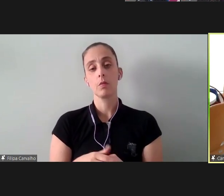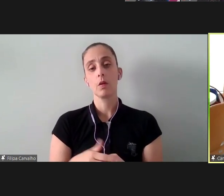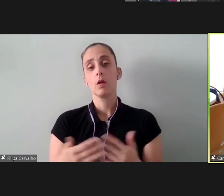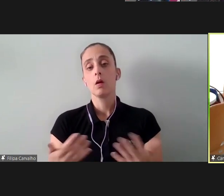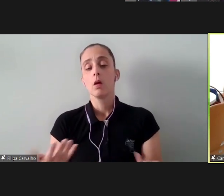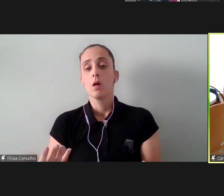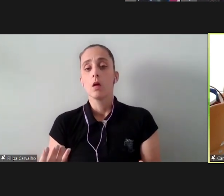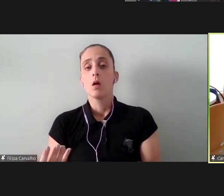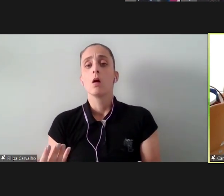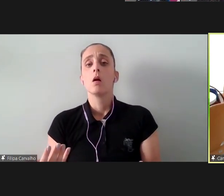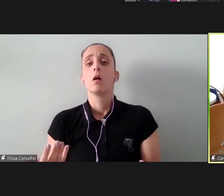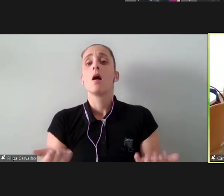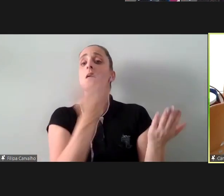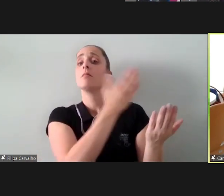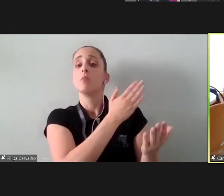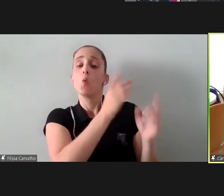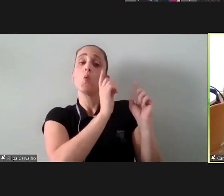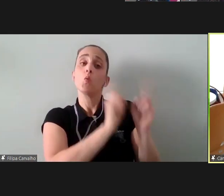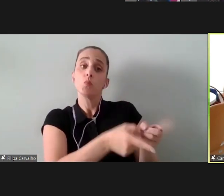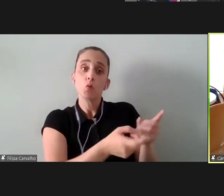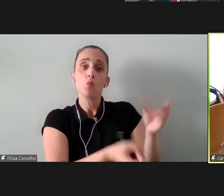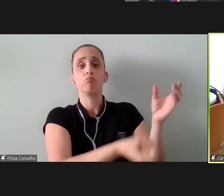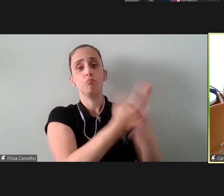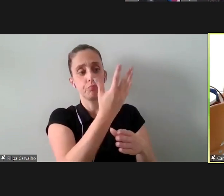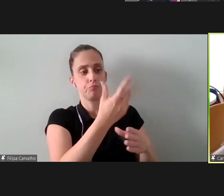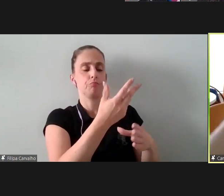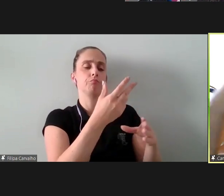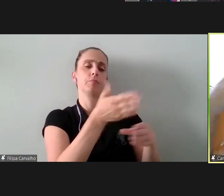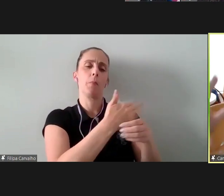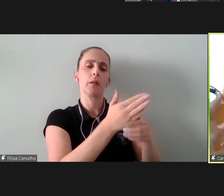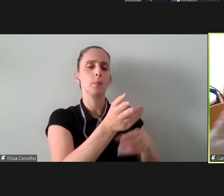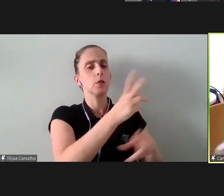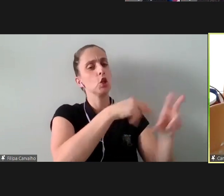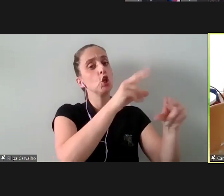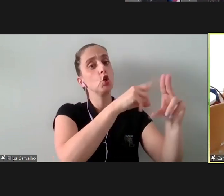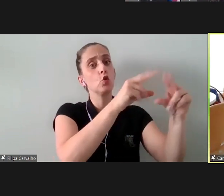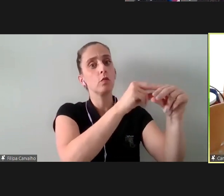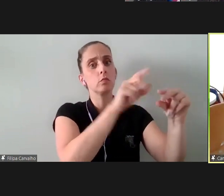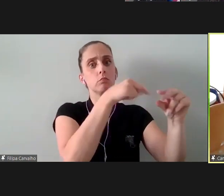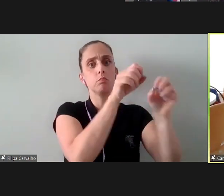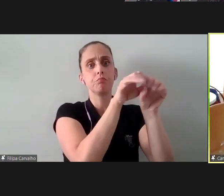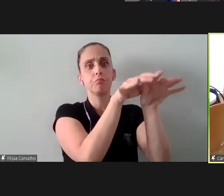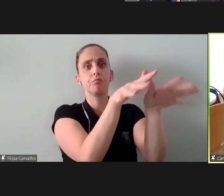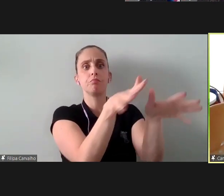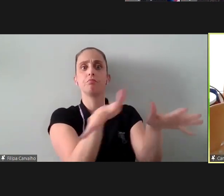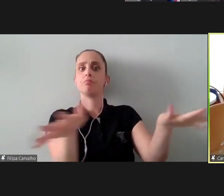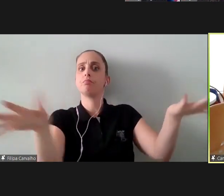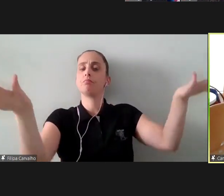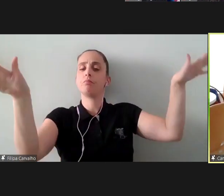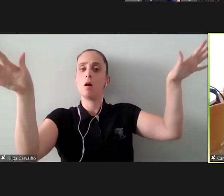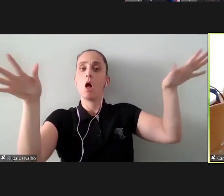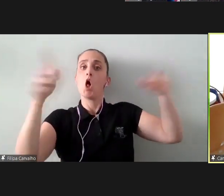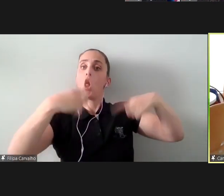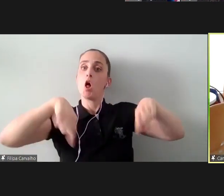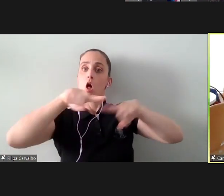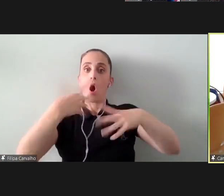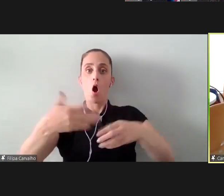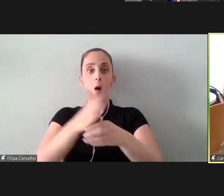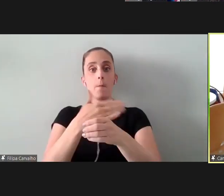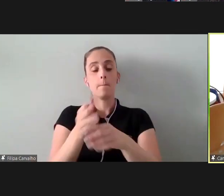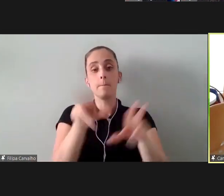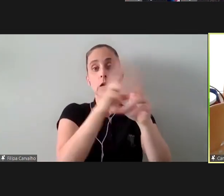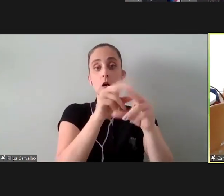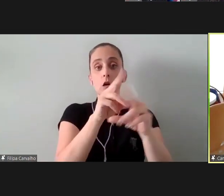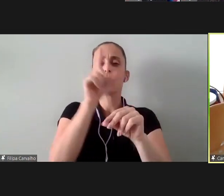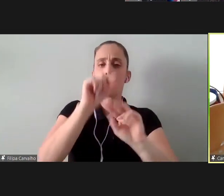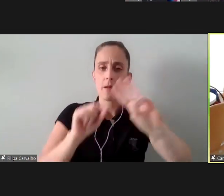O que começou como um laboratório de inovação, ele acabou transbordando. E hoje a gente, além do laboratório de inovação, a gente tem outras